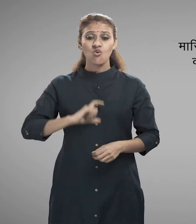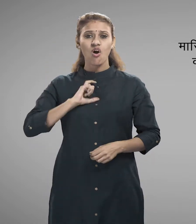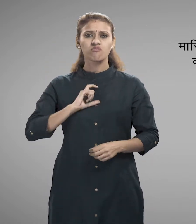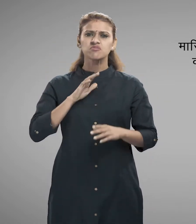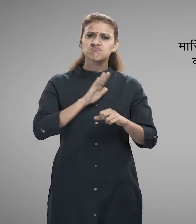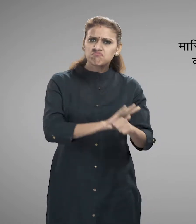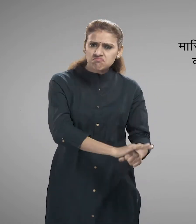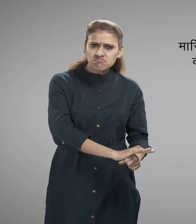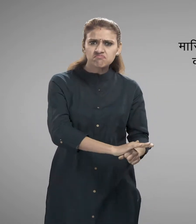कम आत्मसम्मान,